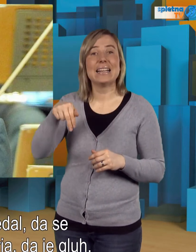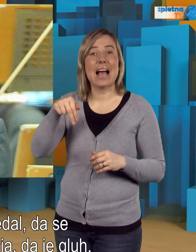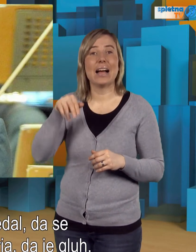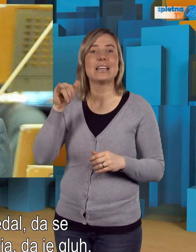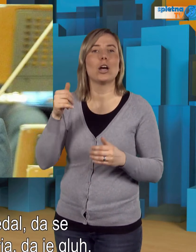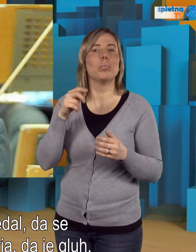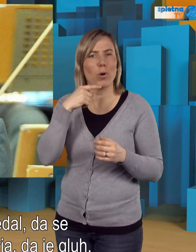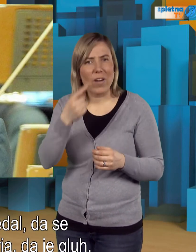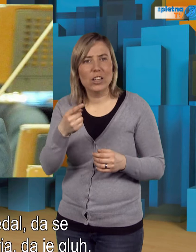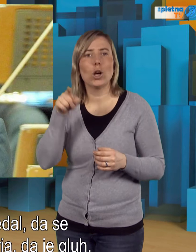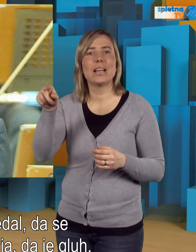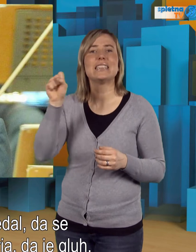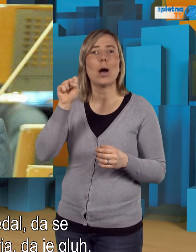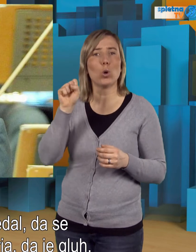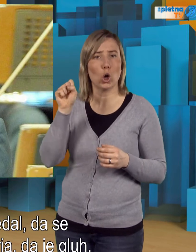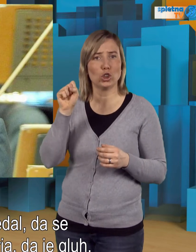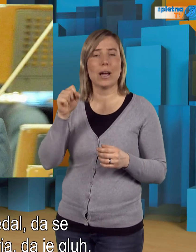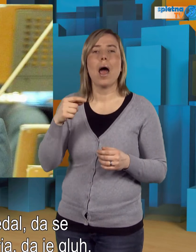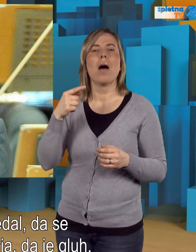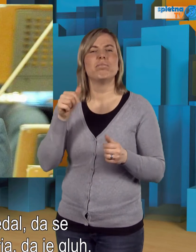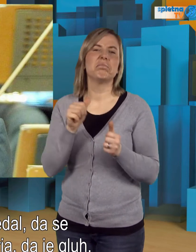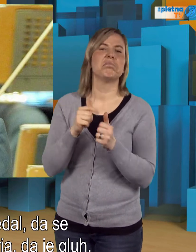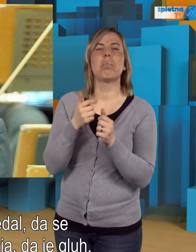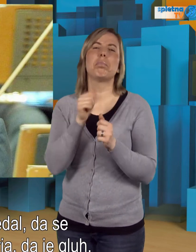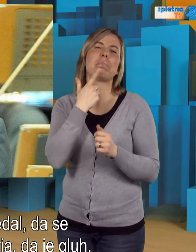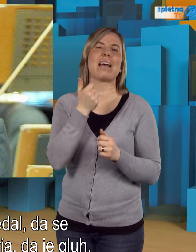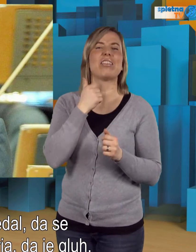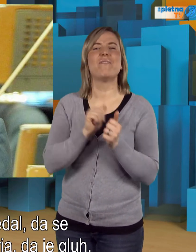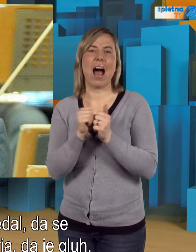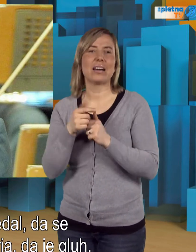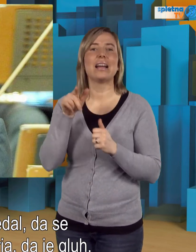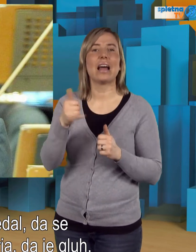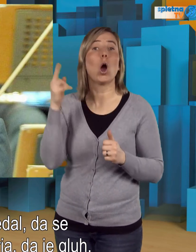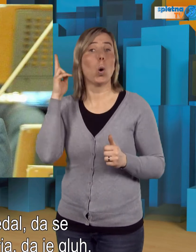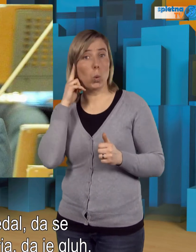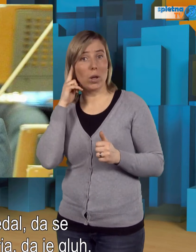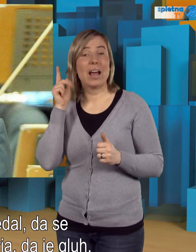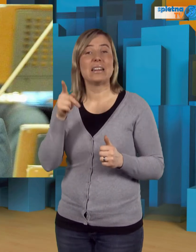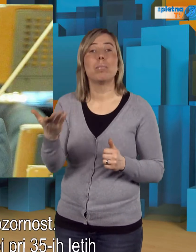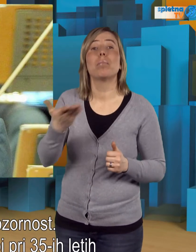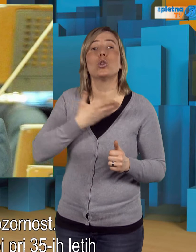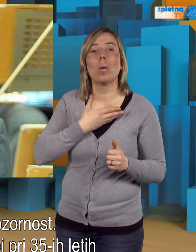Nigaki je še povedal, da se Samuragoči pretvarja, da je gluh, da bi pridobil pozornost.